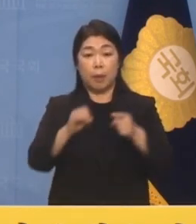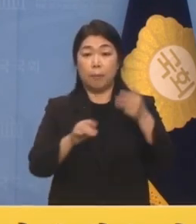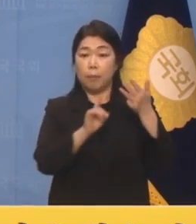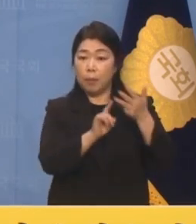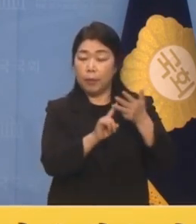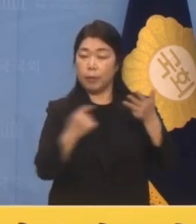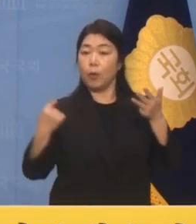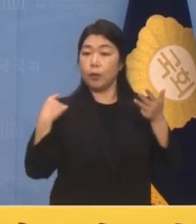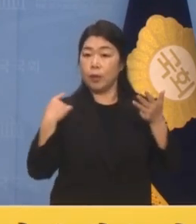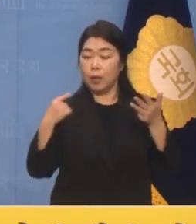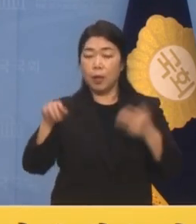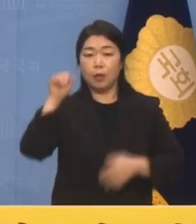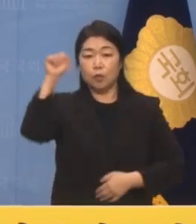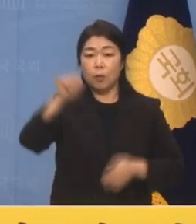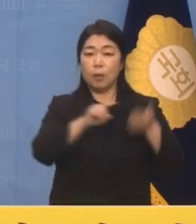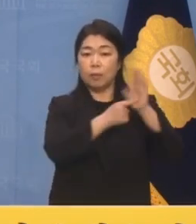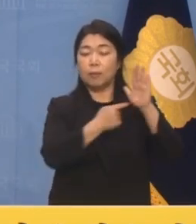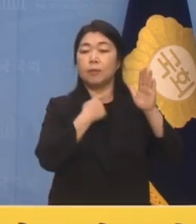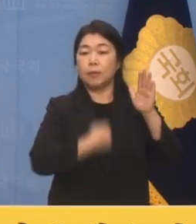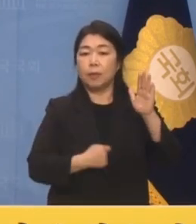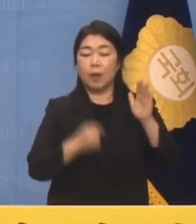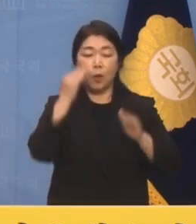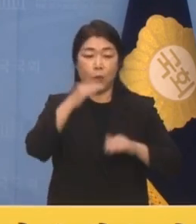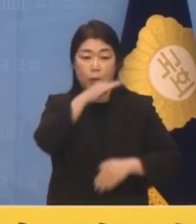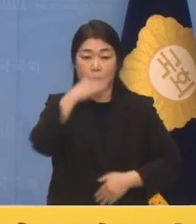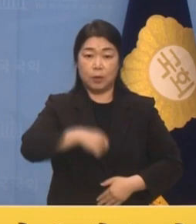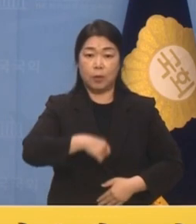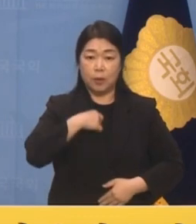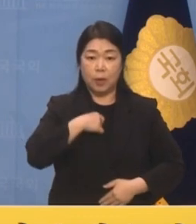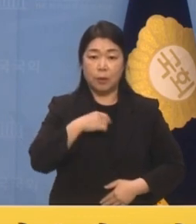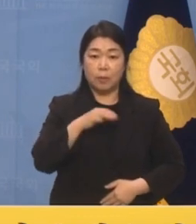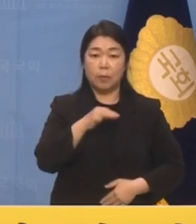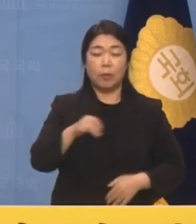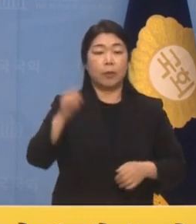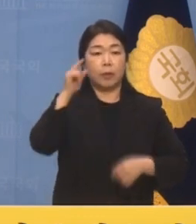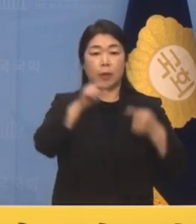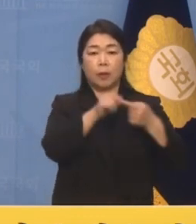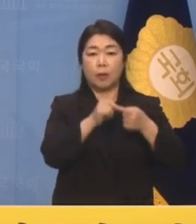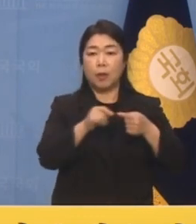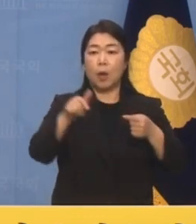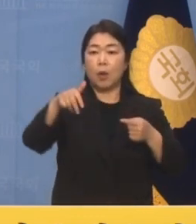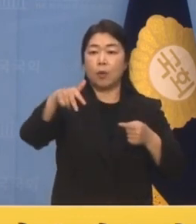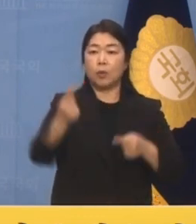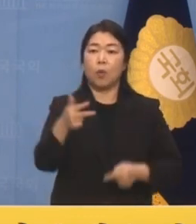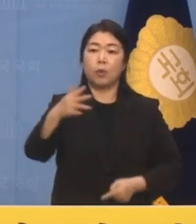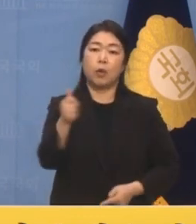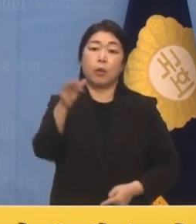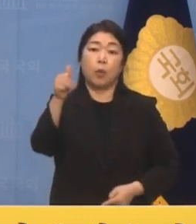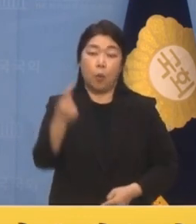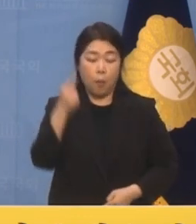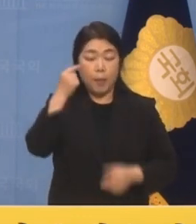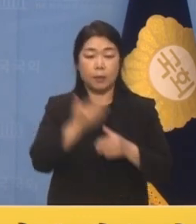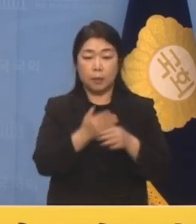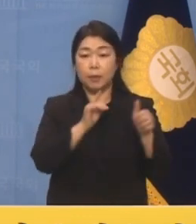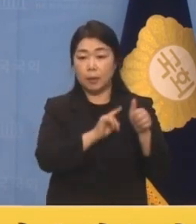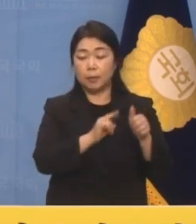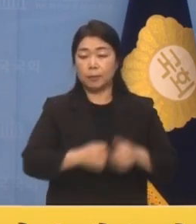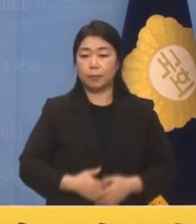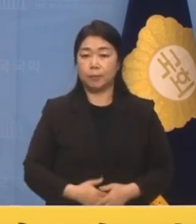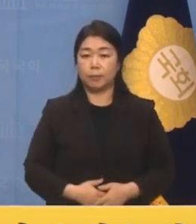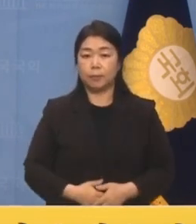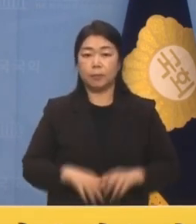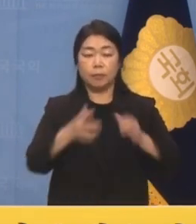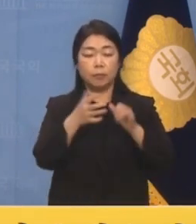어제 역시 출마 기자회견을 한 녹색정의당의 인재영입 1호 조천호 박사입니다. 조천호 박사님은